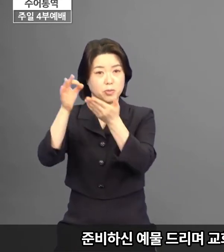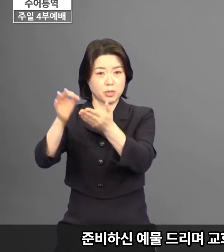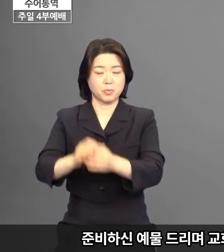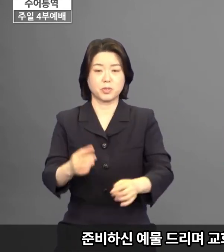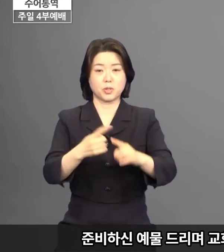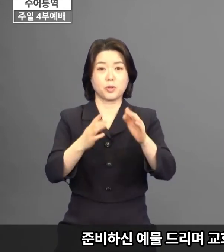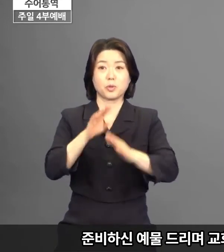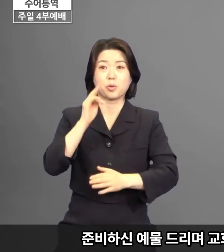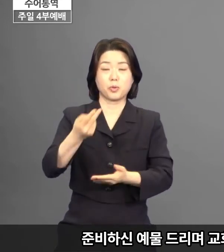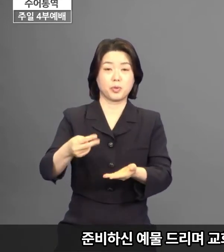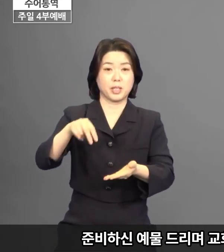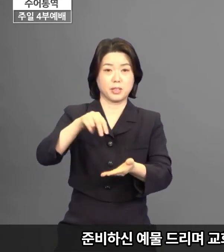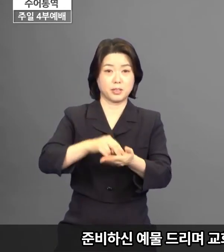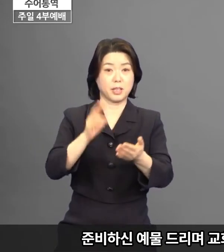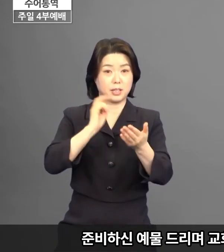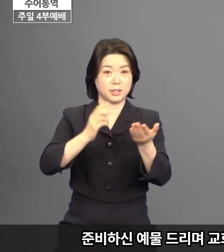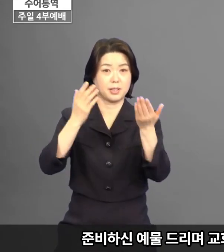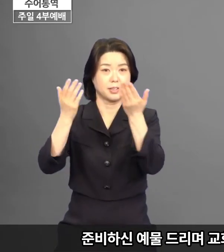일어나라 찬양하겠습니다.